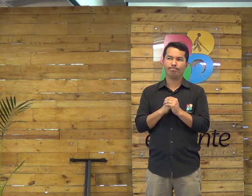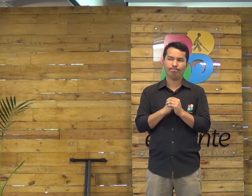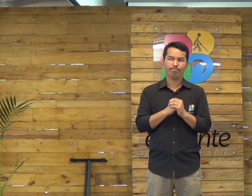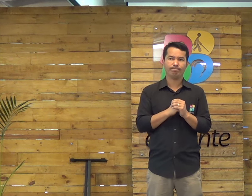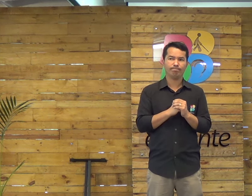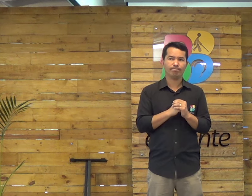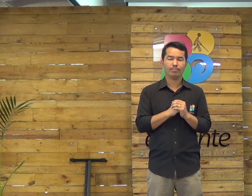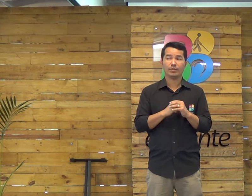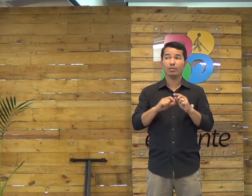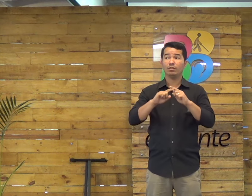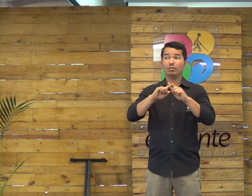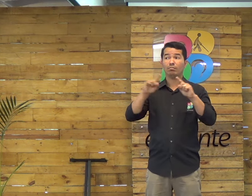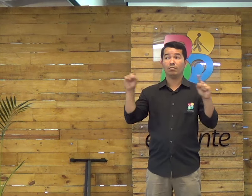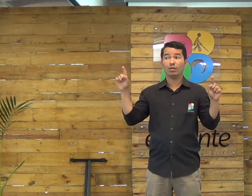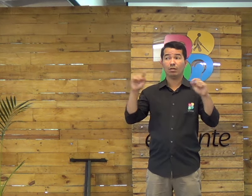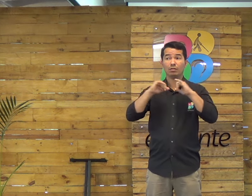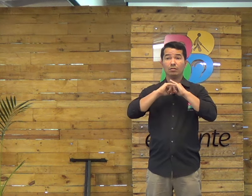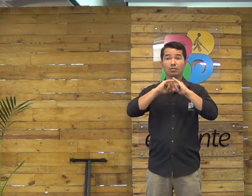Amém, amém.